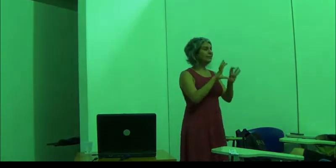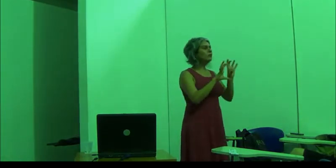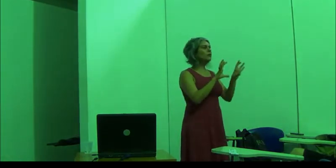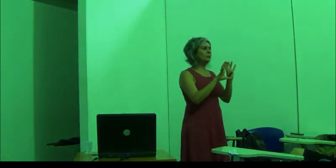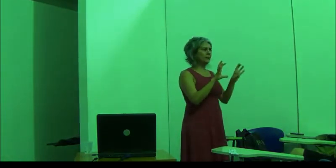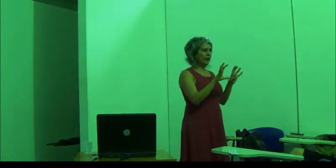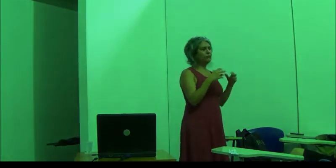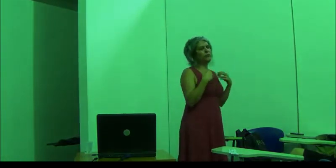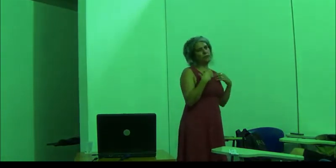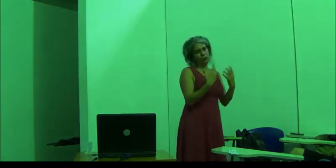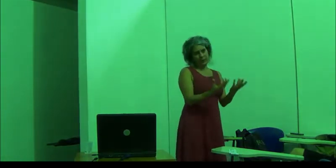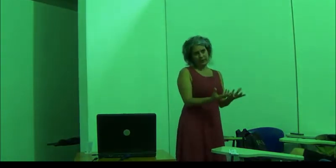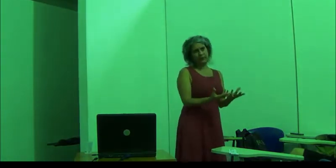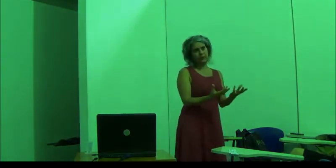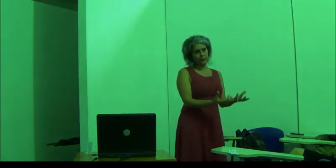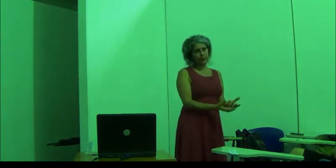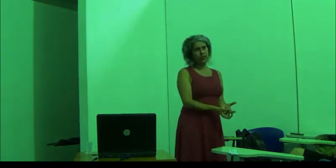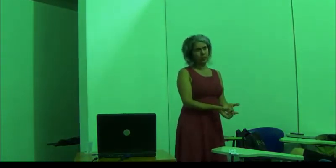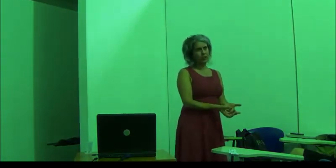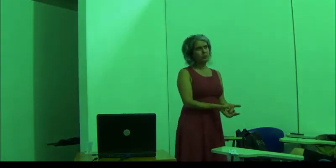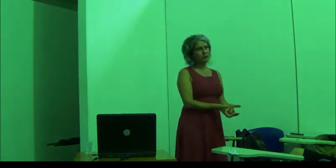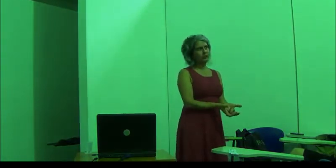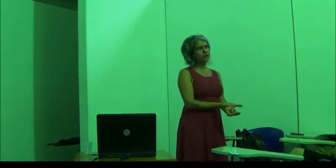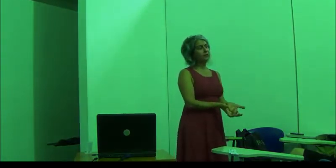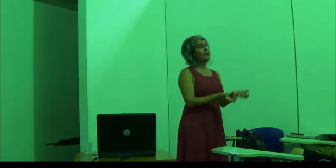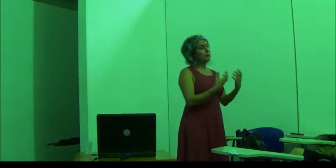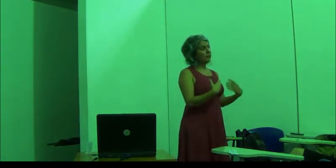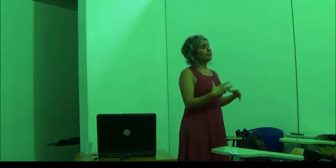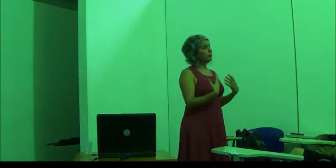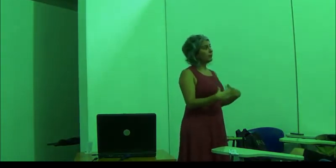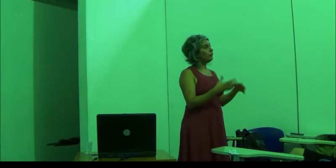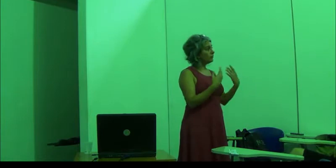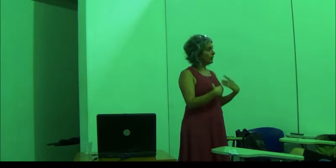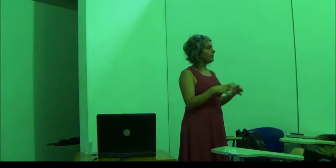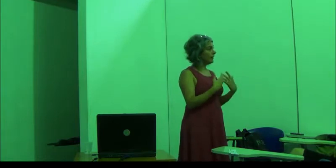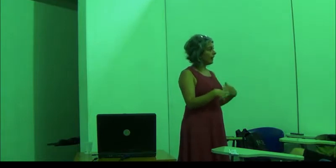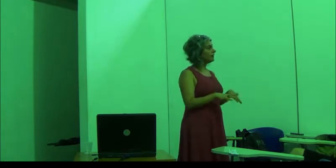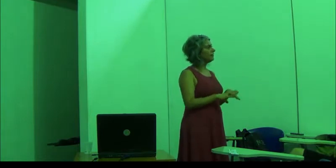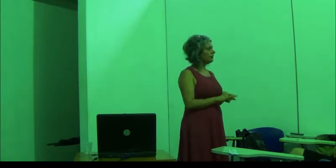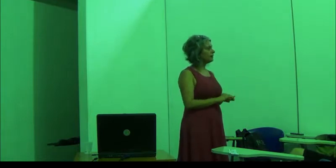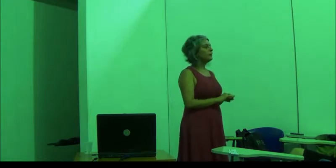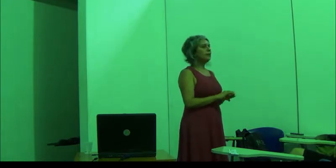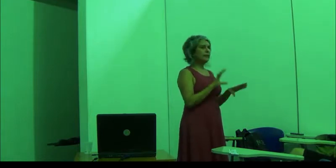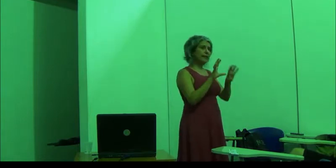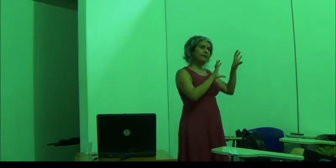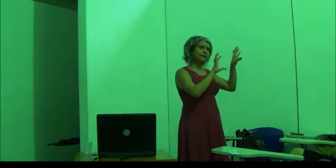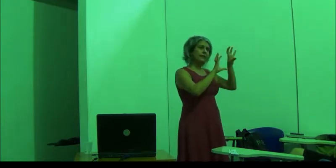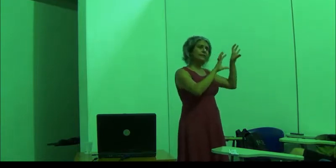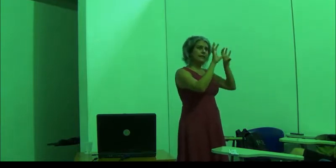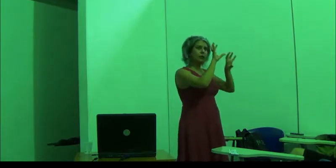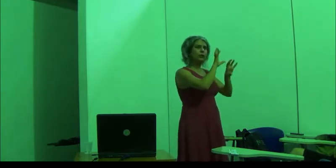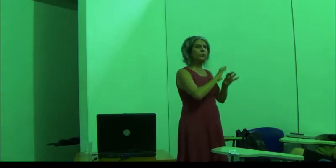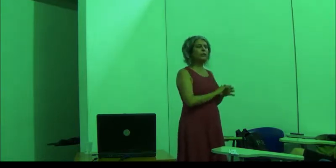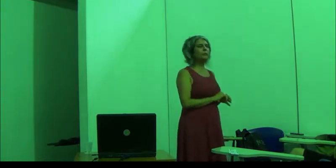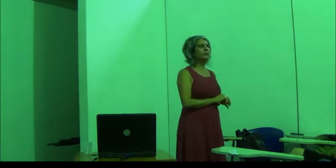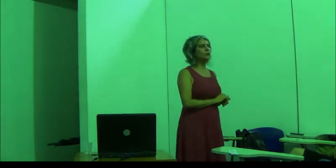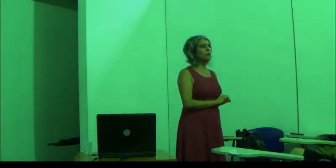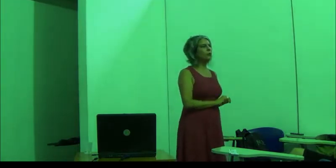duas metáforas que eu estou apresentando muito ligeiramente para vocês, parece que são metáforas reiteradas nesse circuito que ele pesquisou,